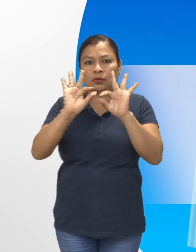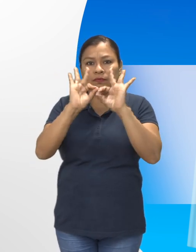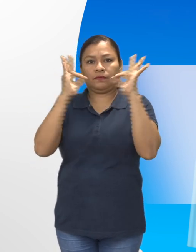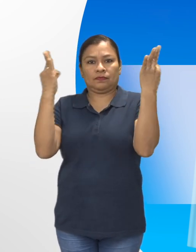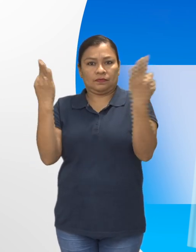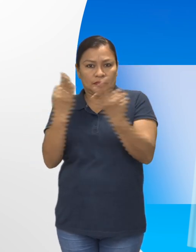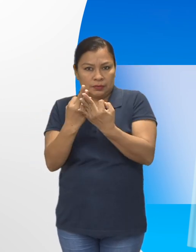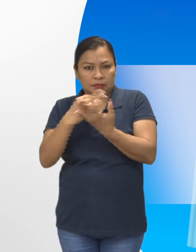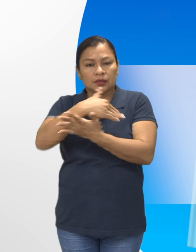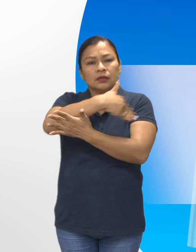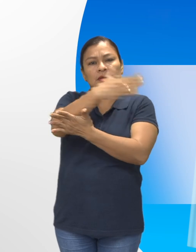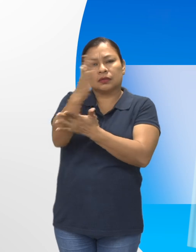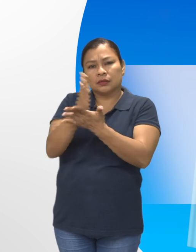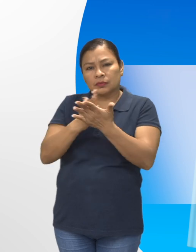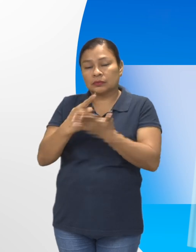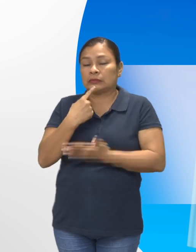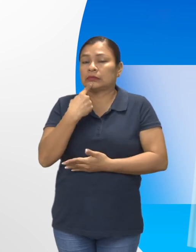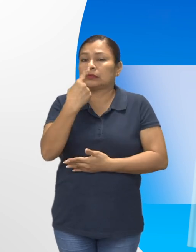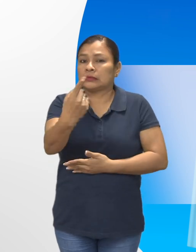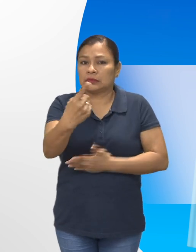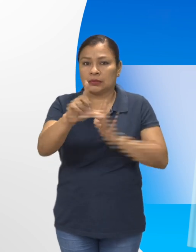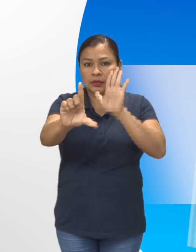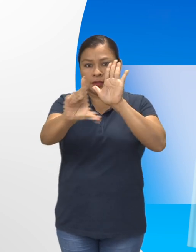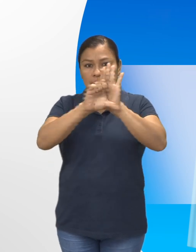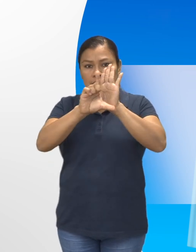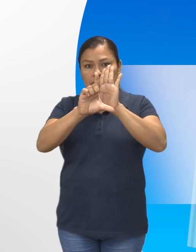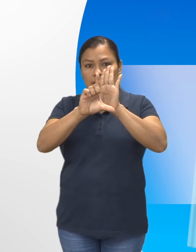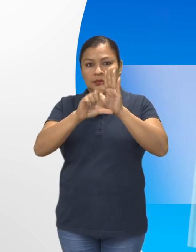que establezca la ley.